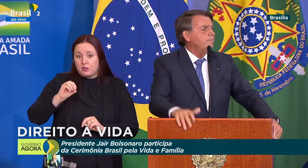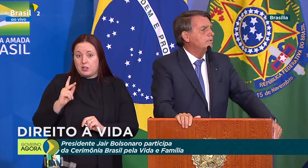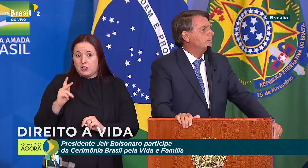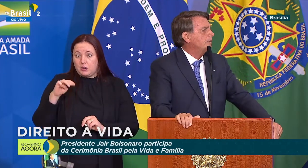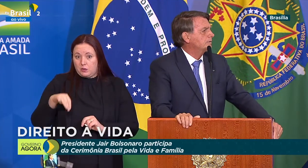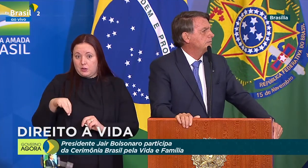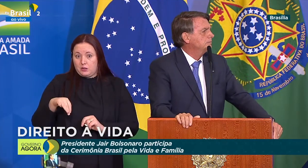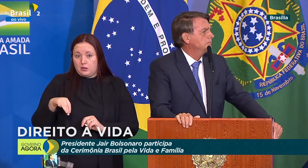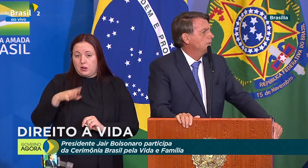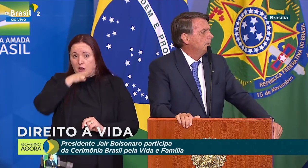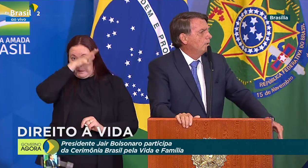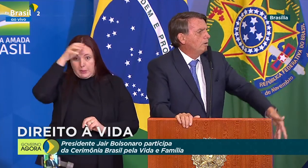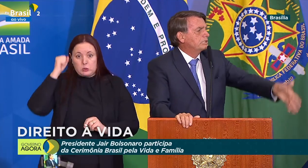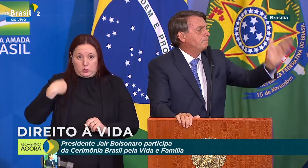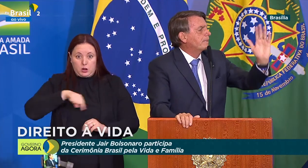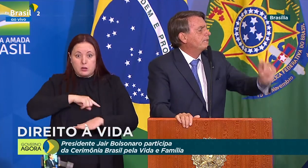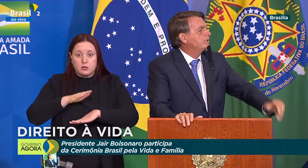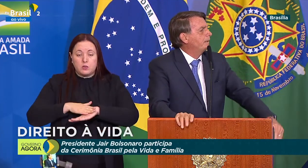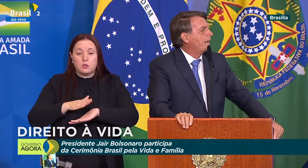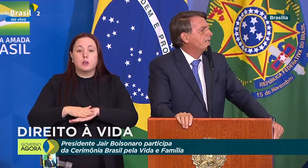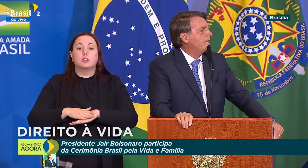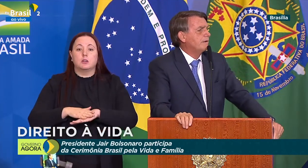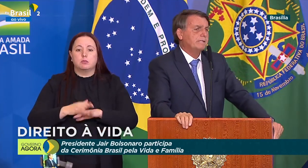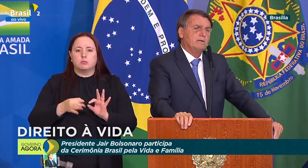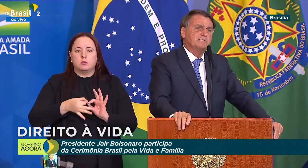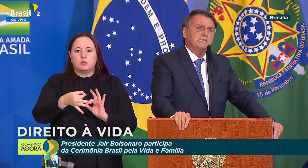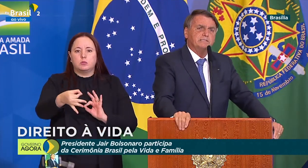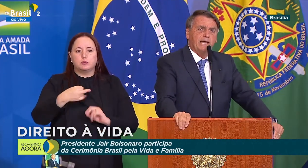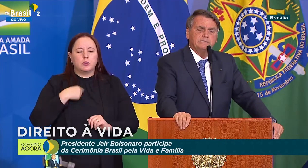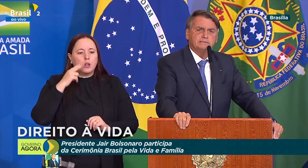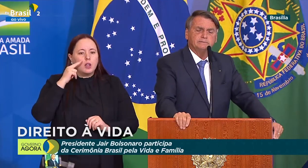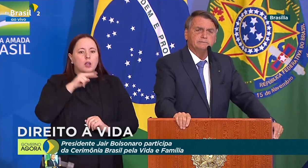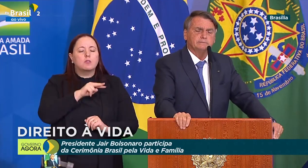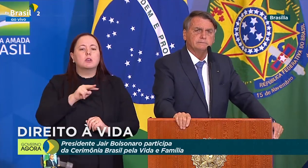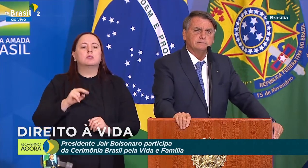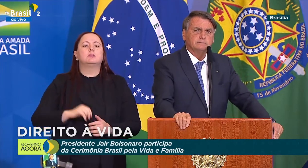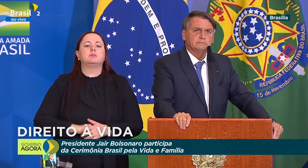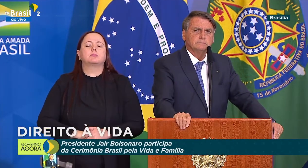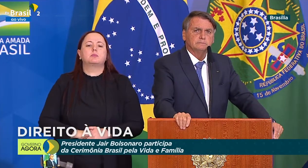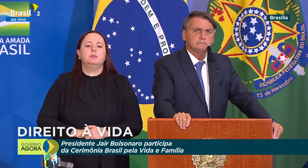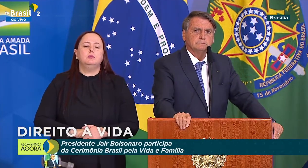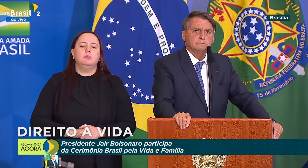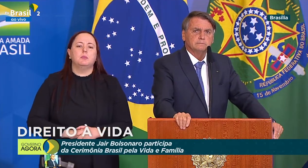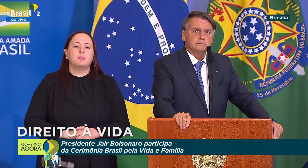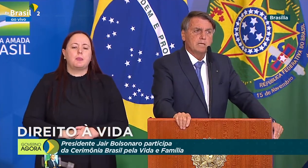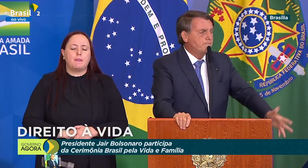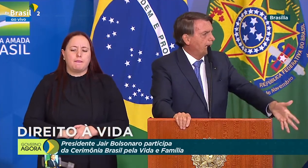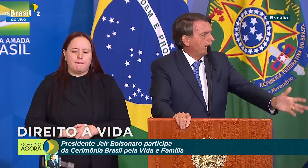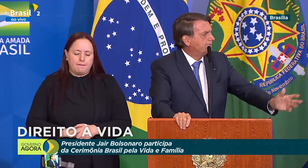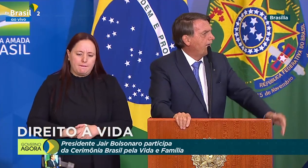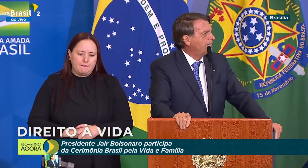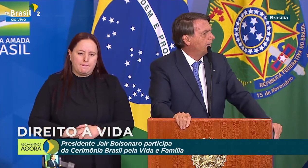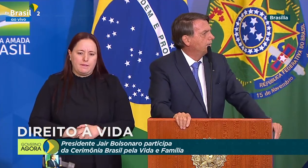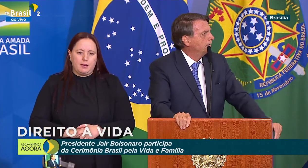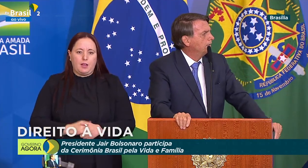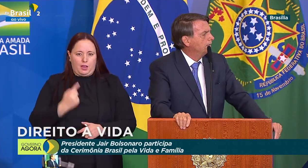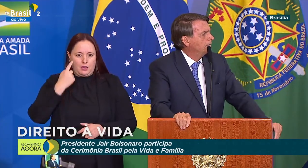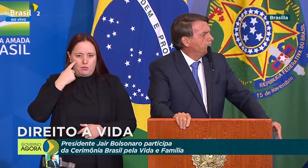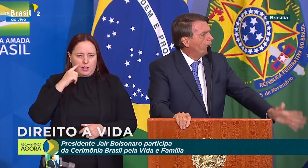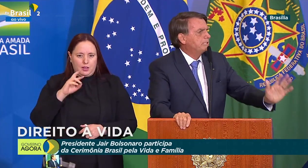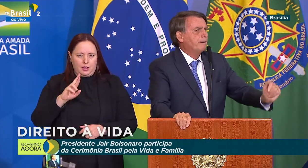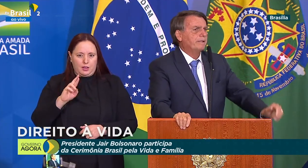aqui e Mato Grosso onde que passamos pela reserva seria um 110 o e pela